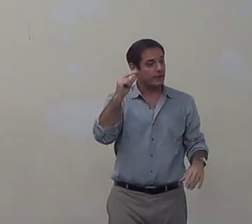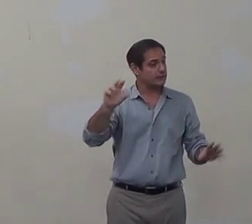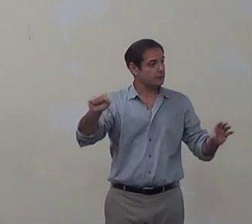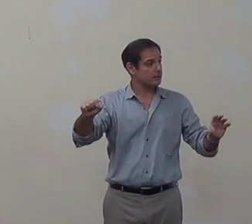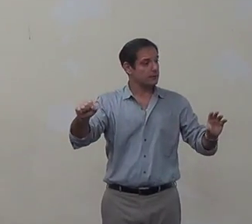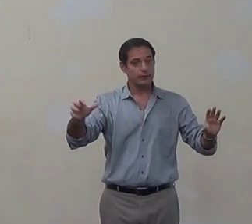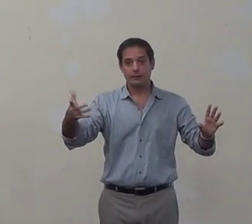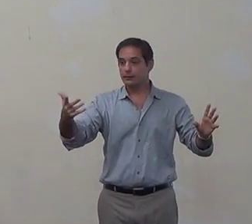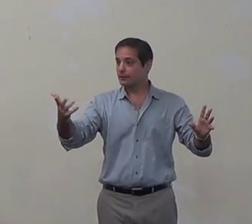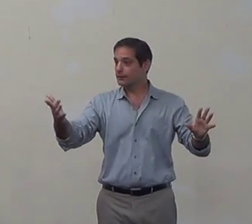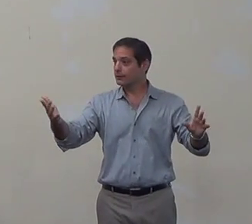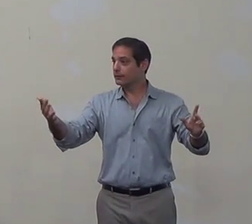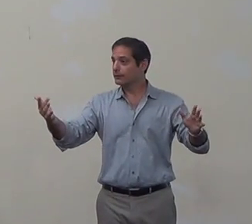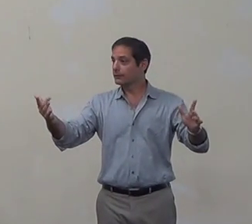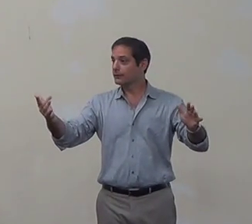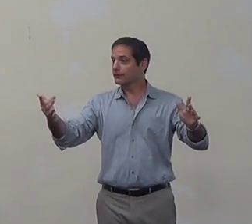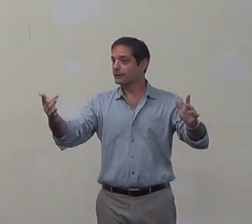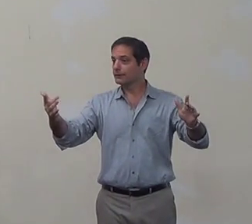dijo Moisés?